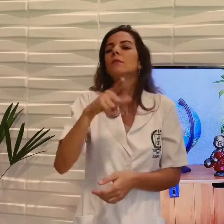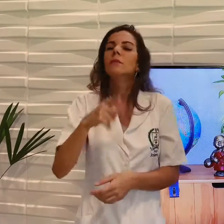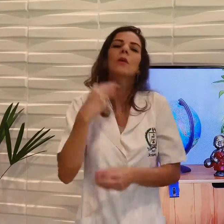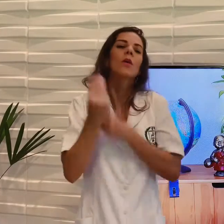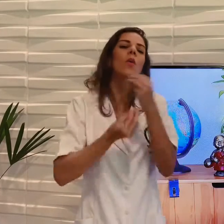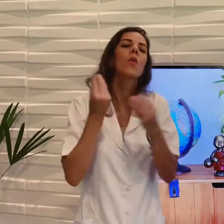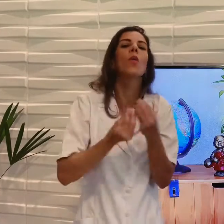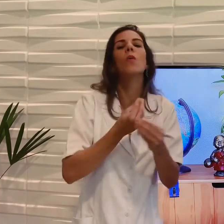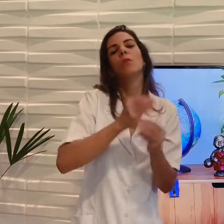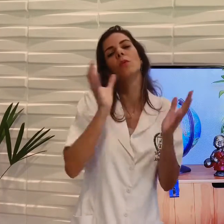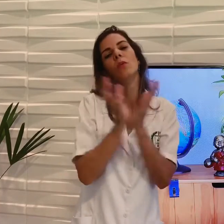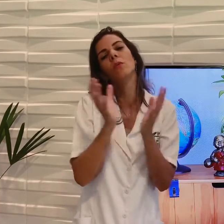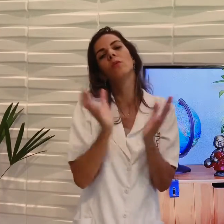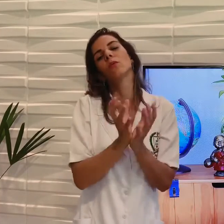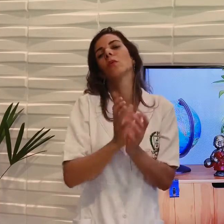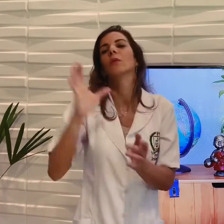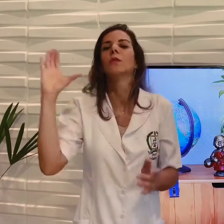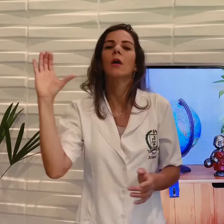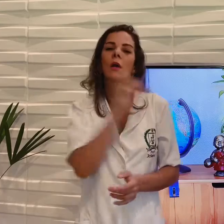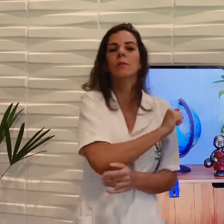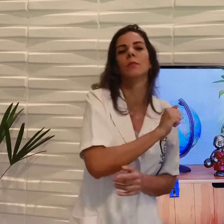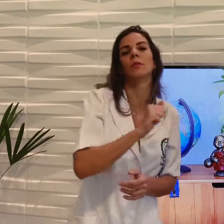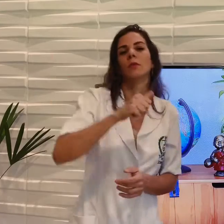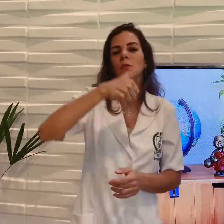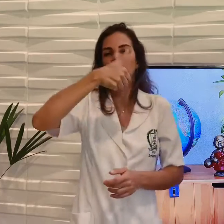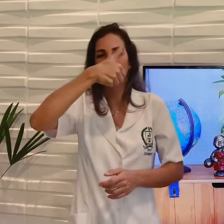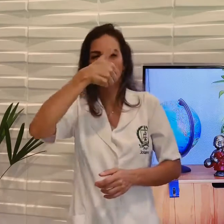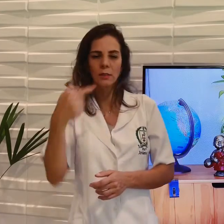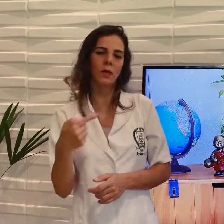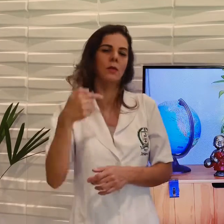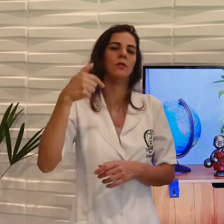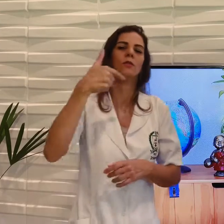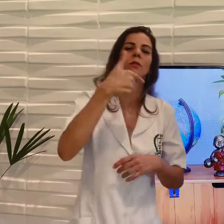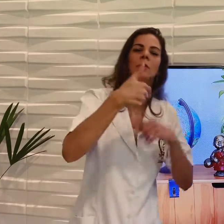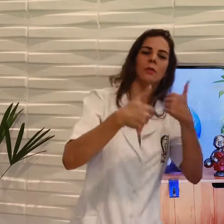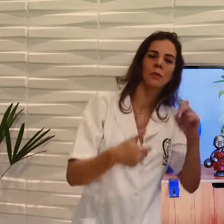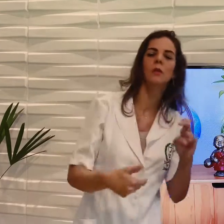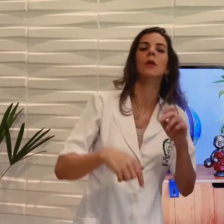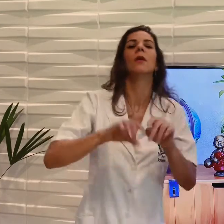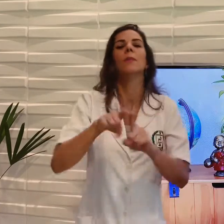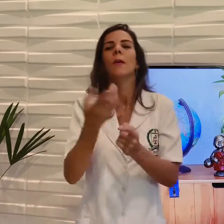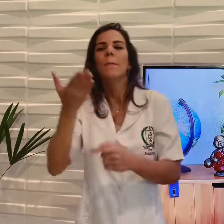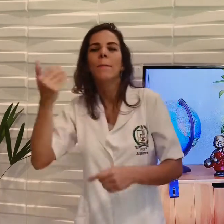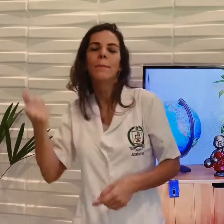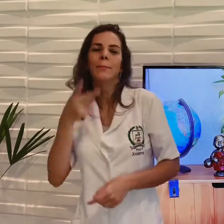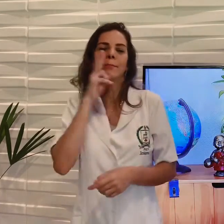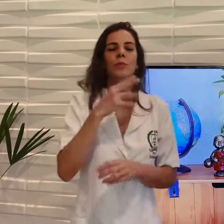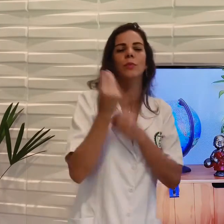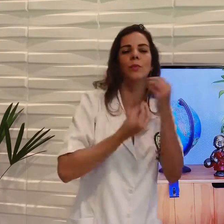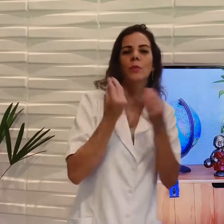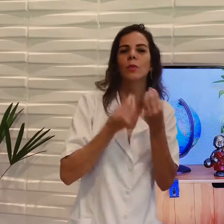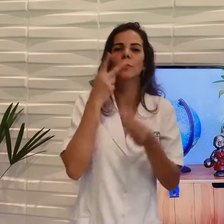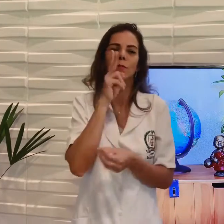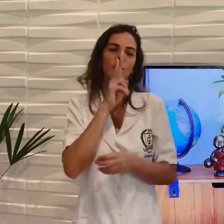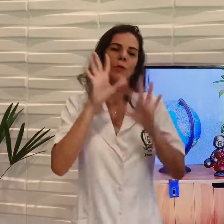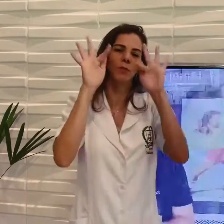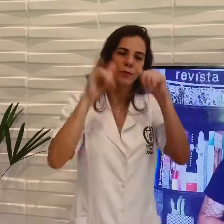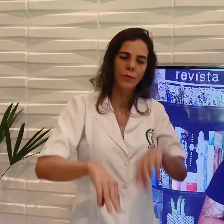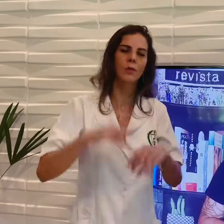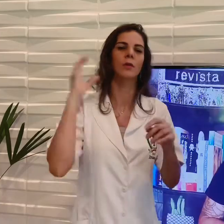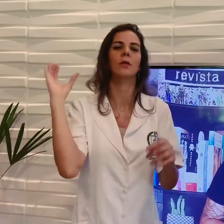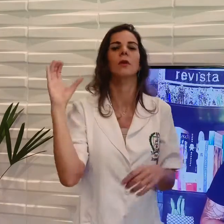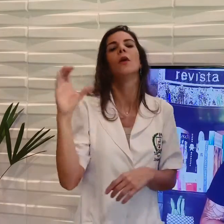com 17 partidas e outro ser campeão com 15 partidas. Mas foi o jeito que encontraram naquela época de conseguir, de alguma forma, finalizar o